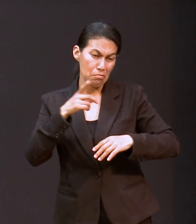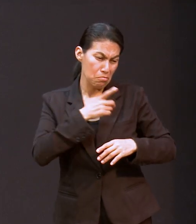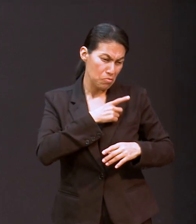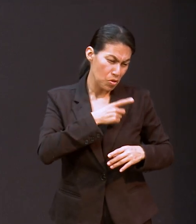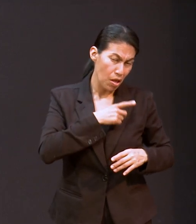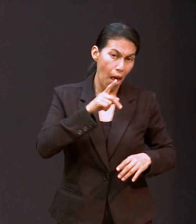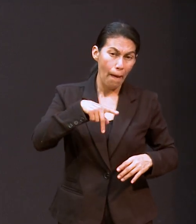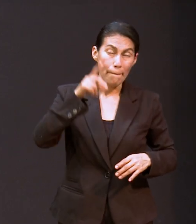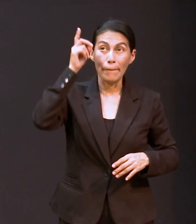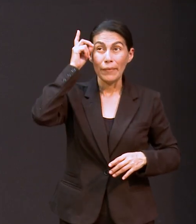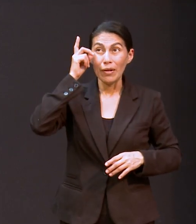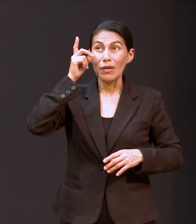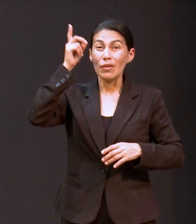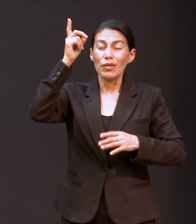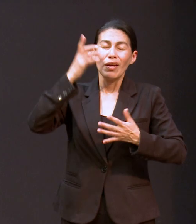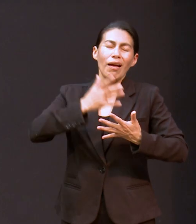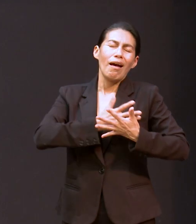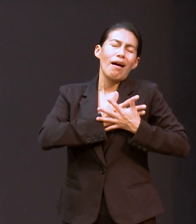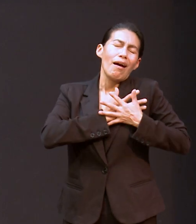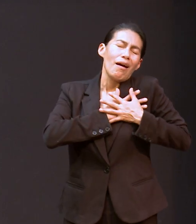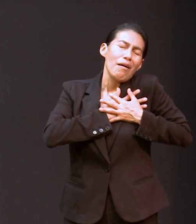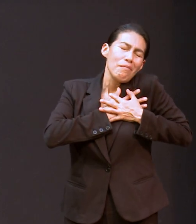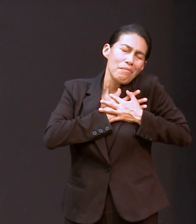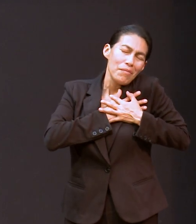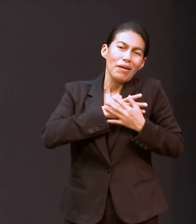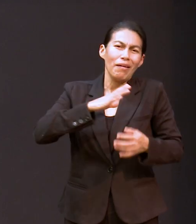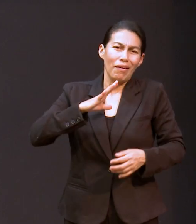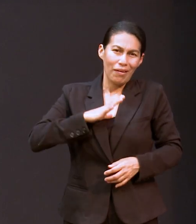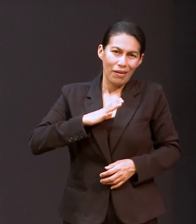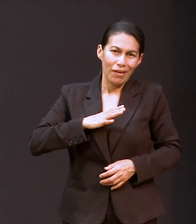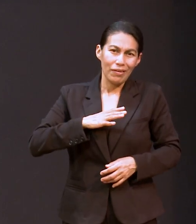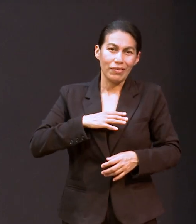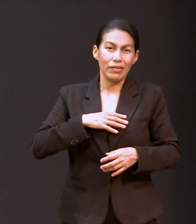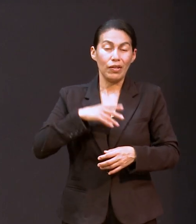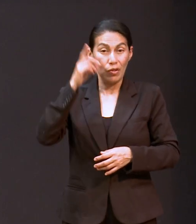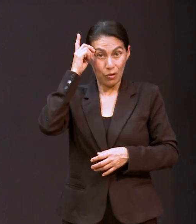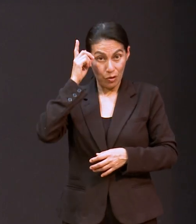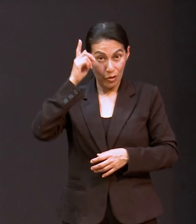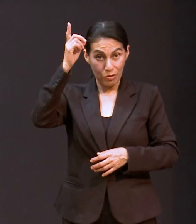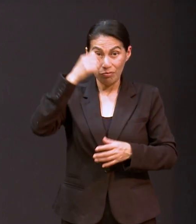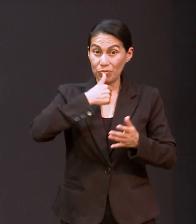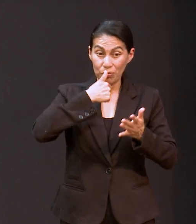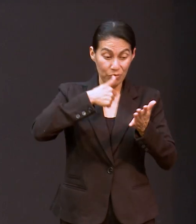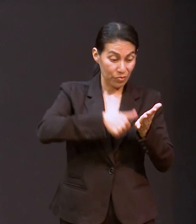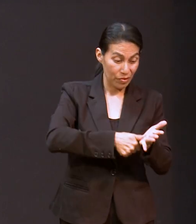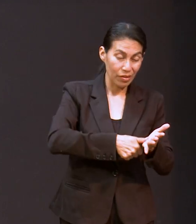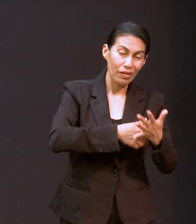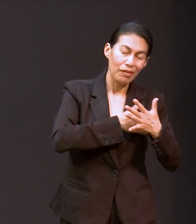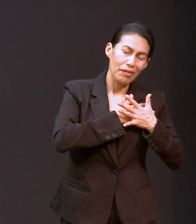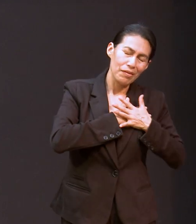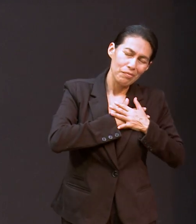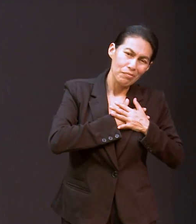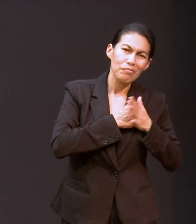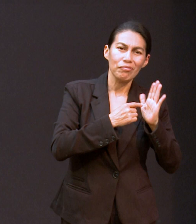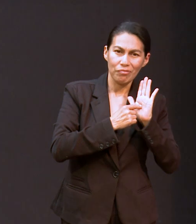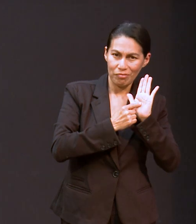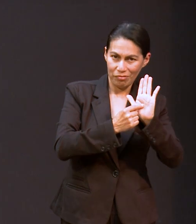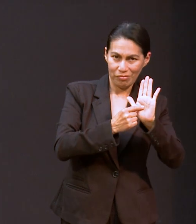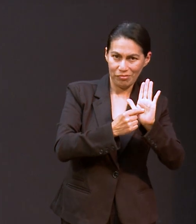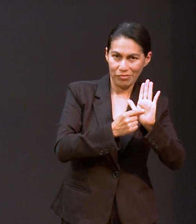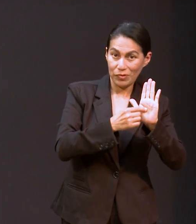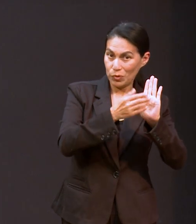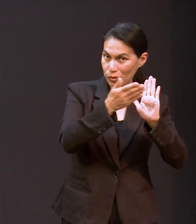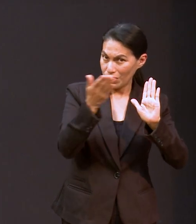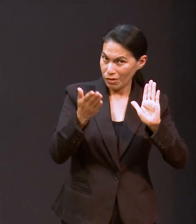a su alrededor pero si hay un Dios hay un Dios que le ama hay un Dios que que le ha escrito una carta una carta de amor para